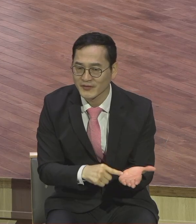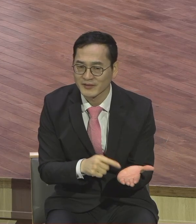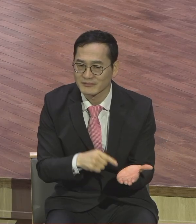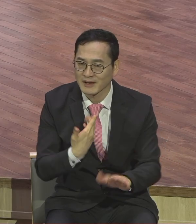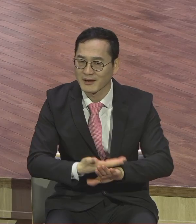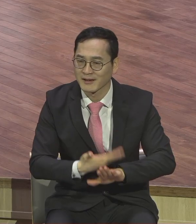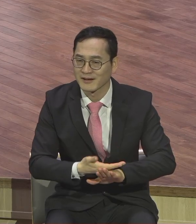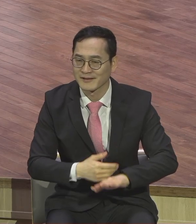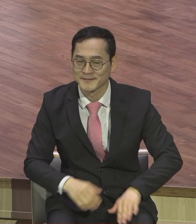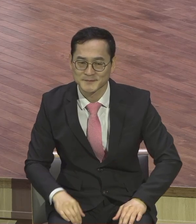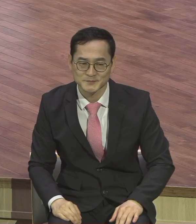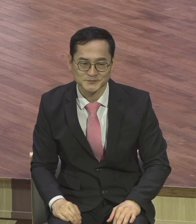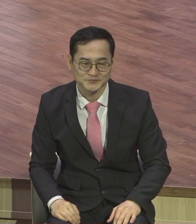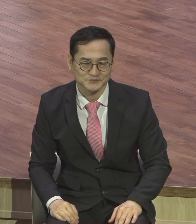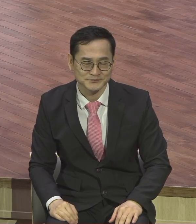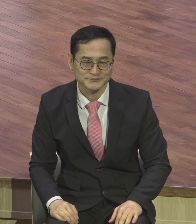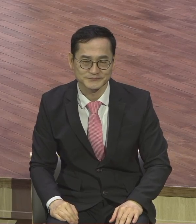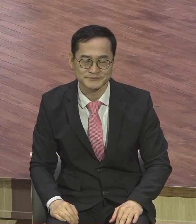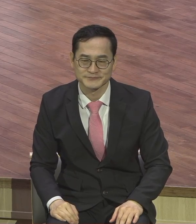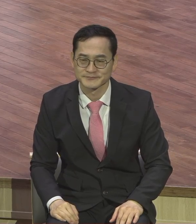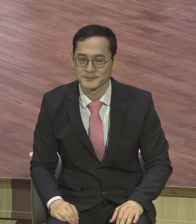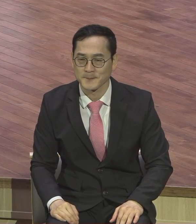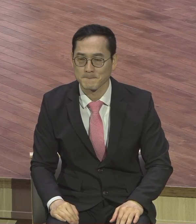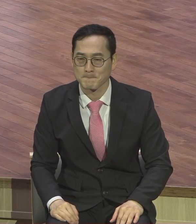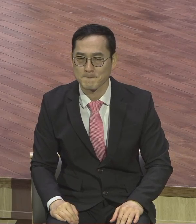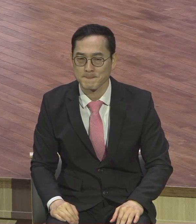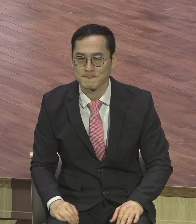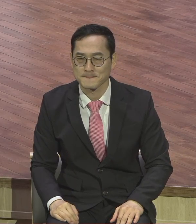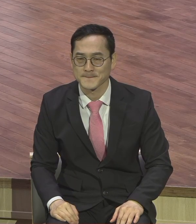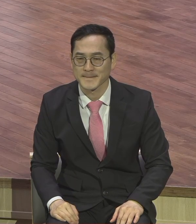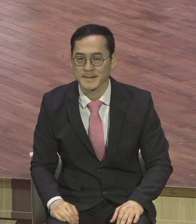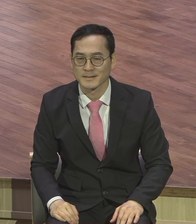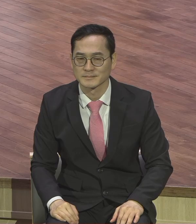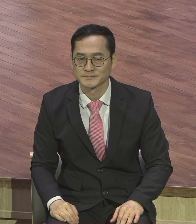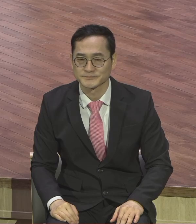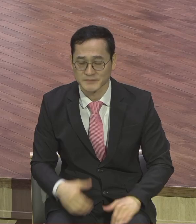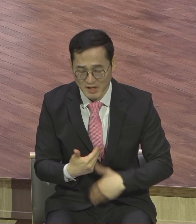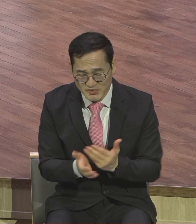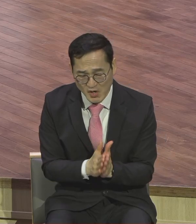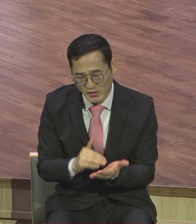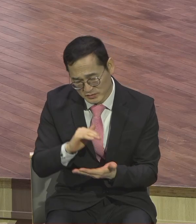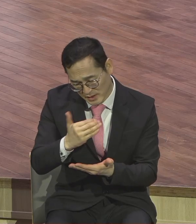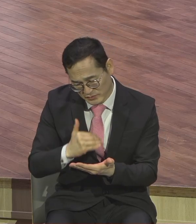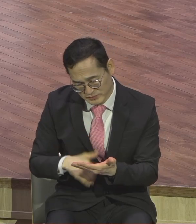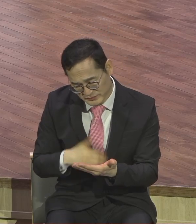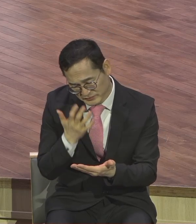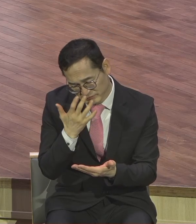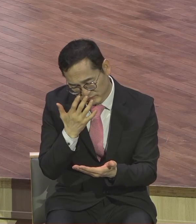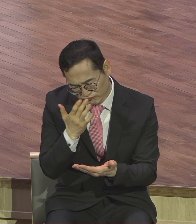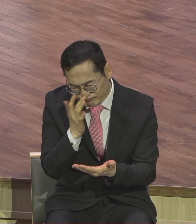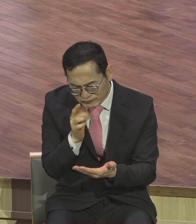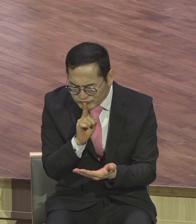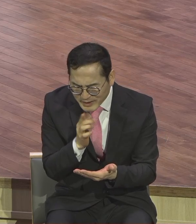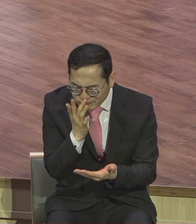이들이 성경 말씀을 제대로 깨닫지 못했기 때문에 예수님께서 입성할 때는